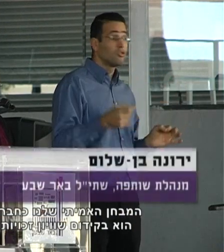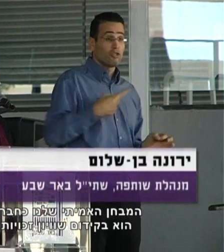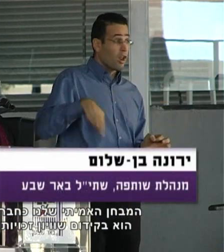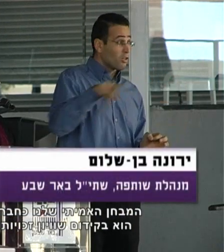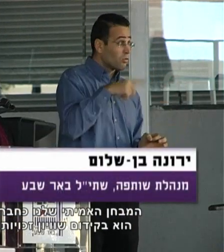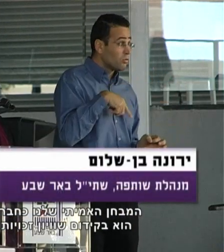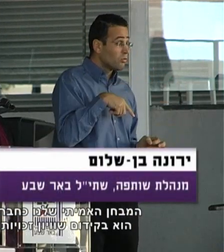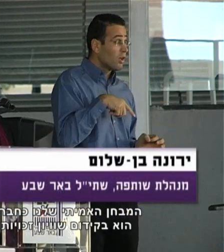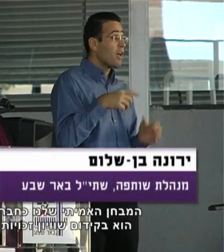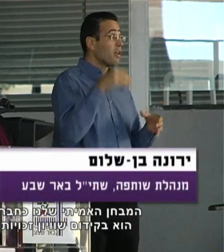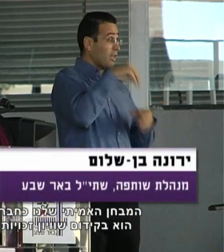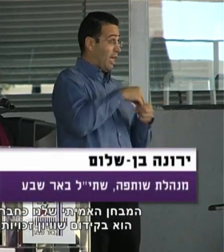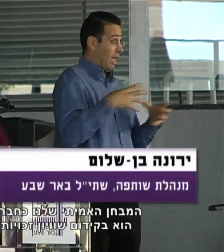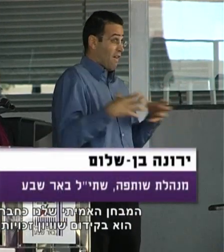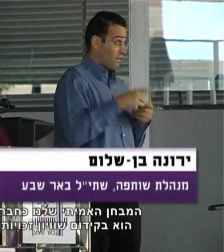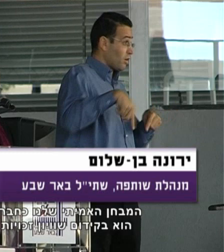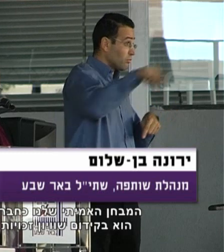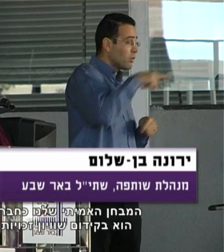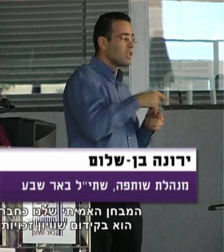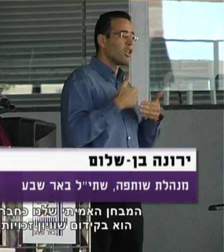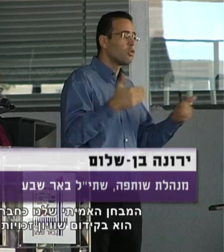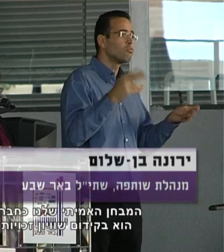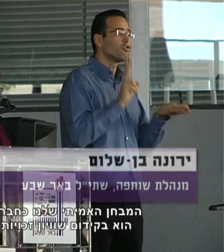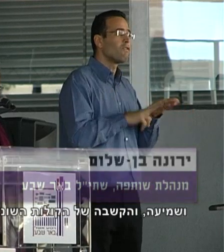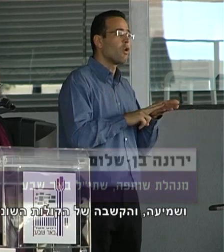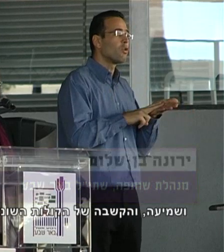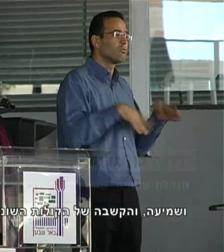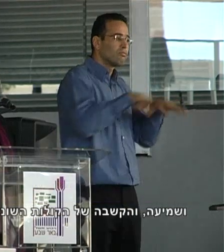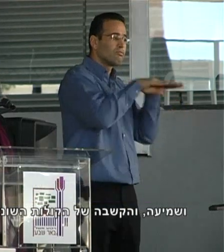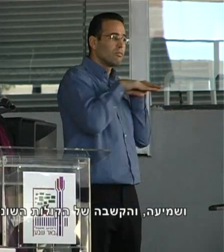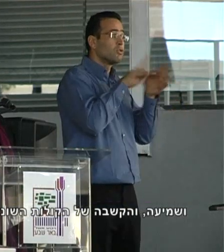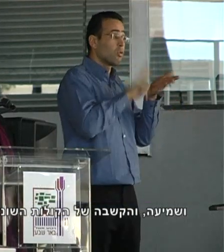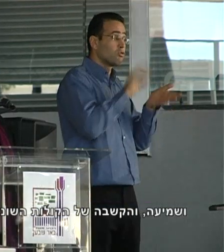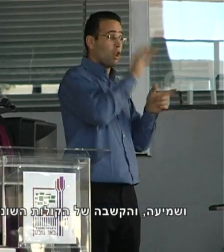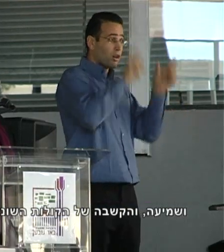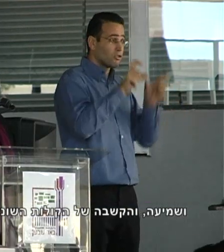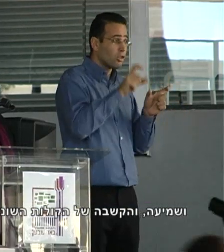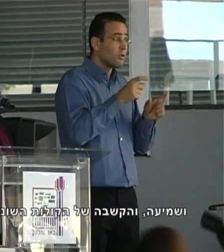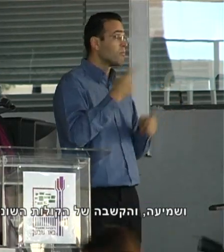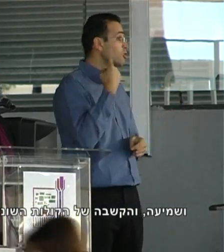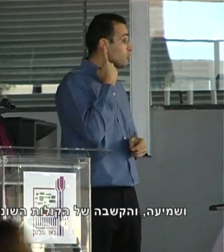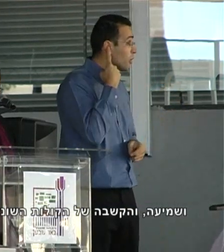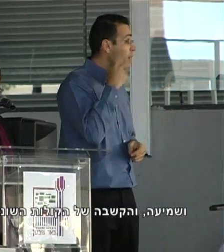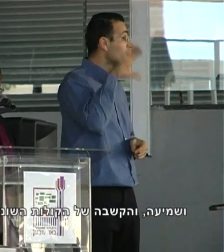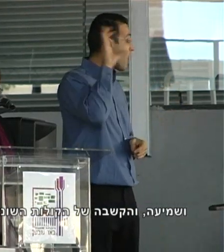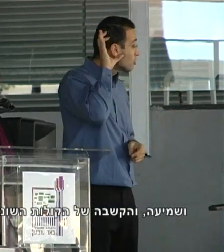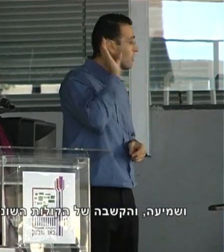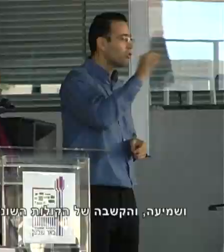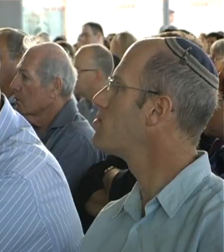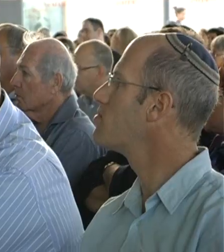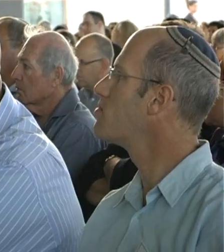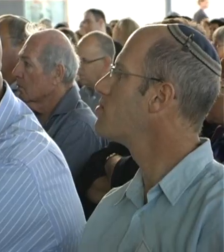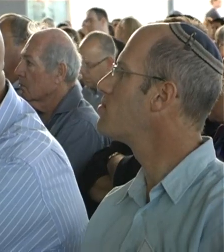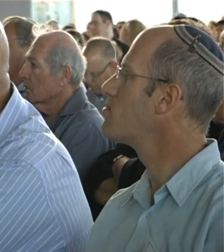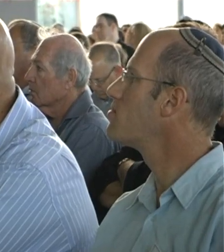שלנו כחברה היא בקידום שוויון זכויות ושמיעה והקשבה של הקולות השונים